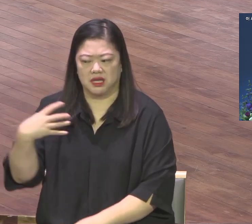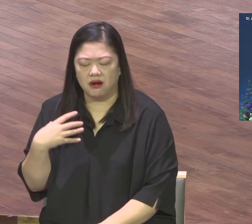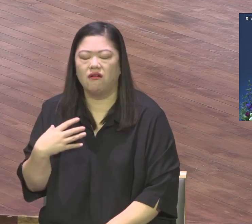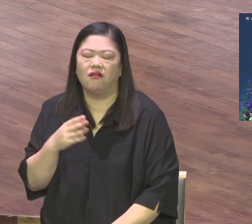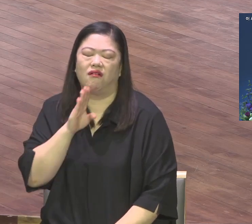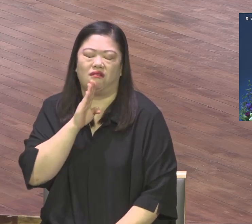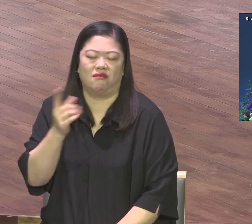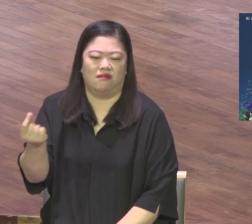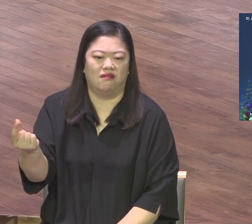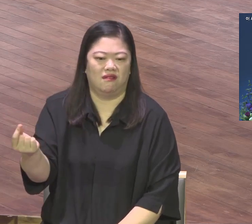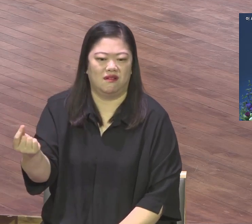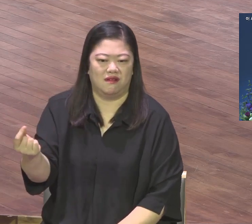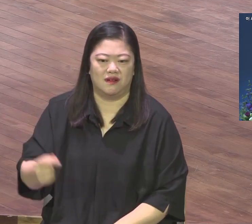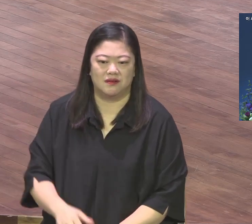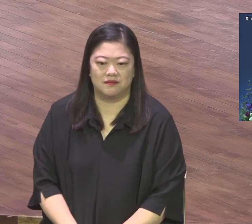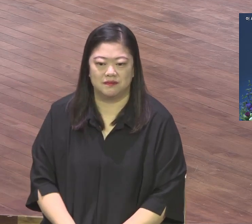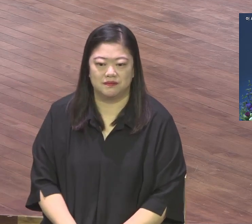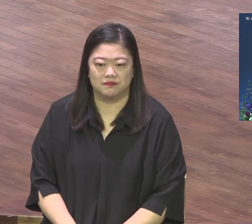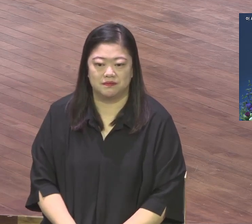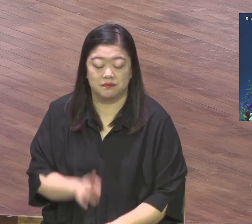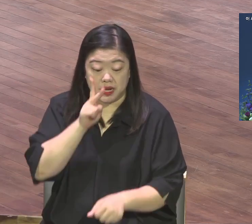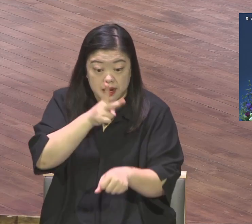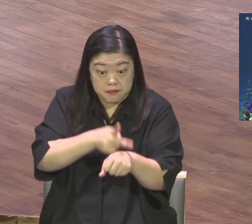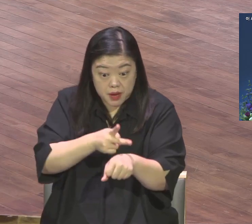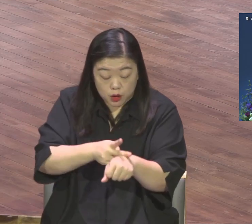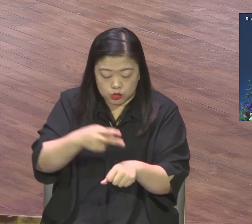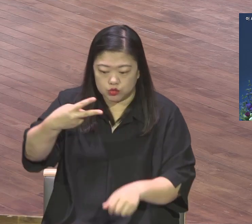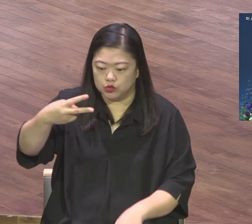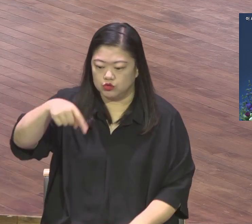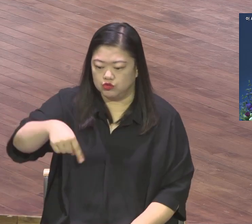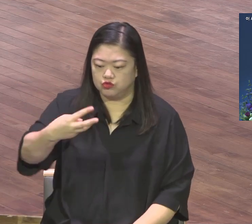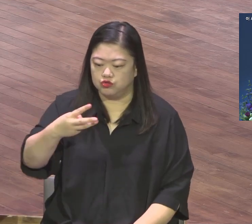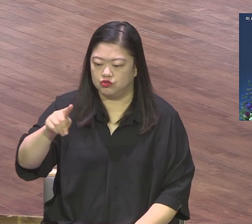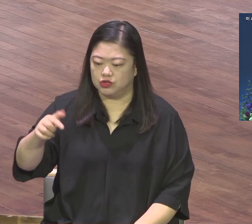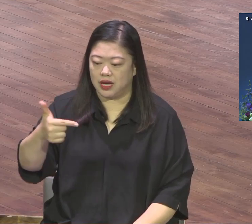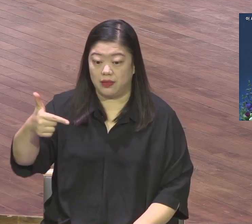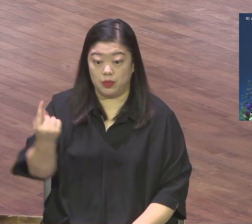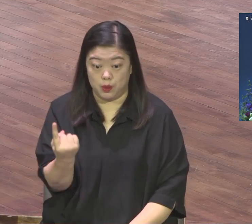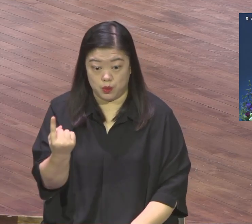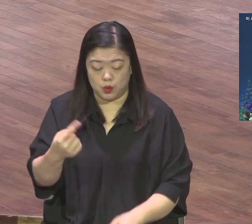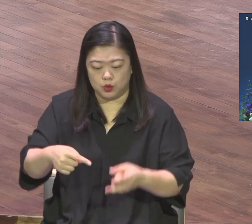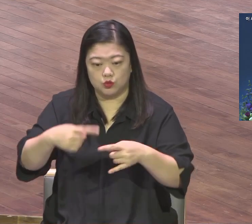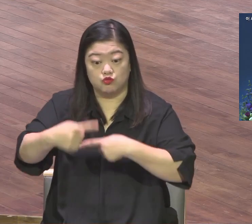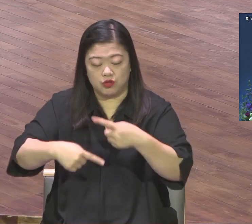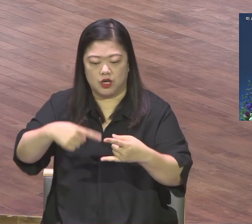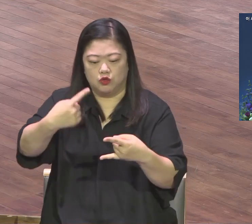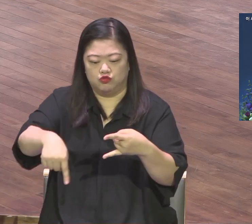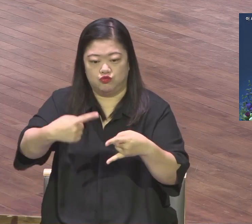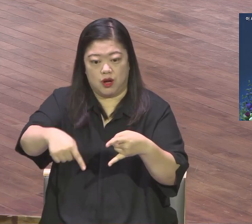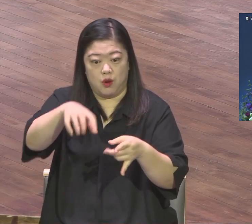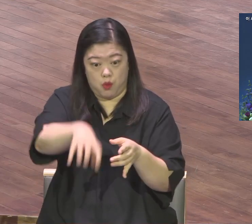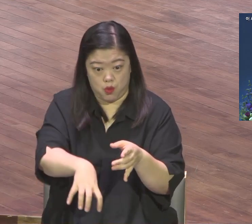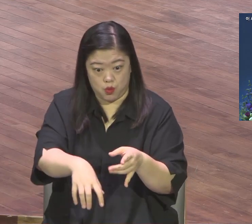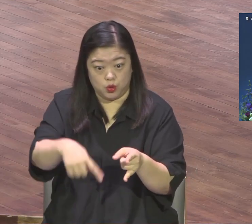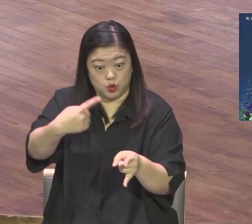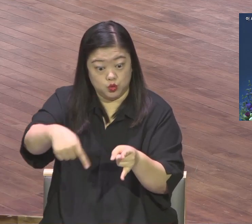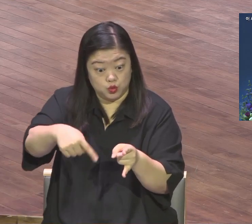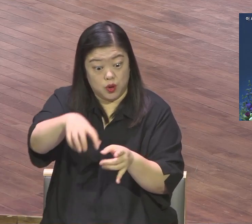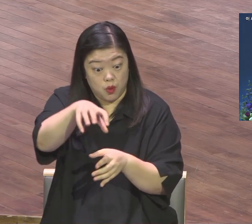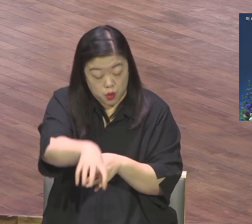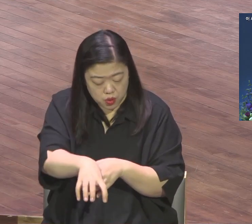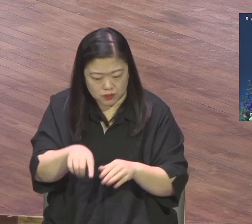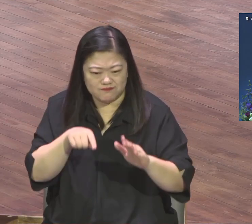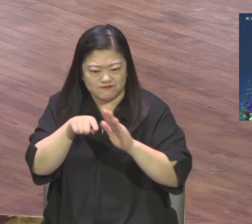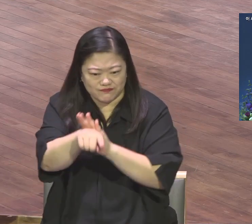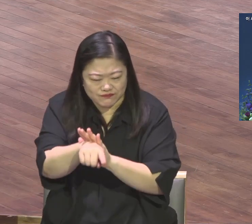두란노 소원 중심으로 진행한 사역이에요. 이 바울은 무려 2년간 두란노 소원에서 강론을